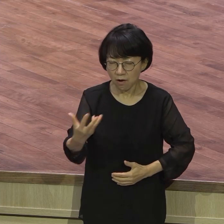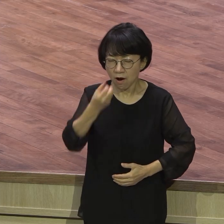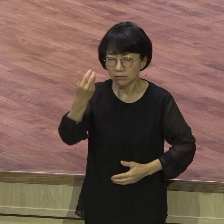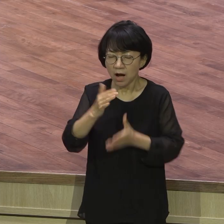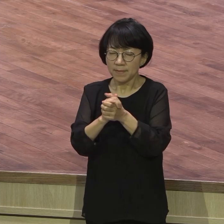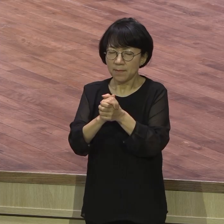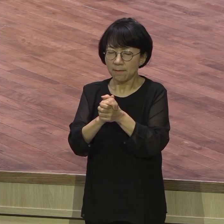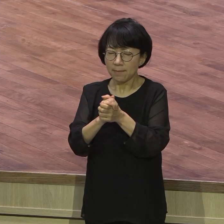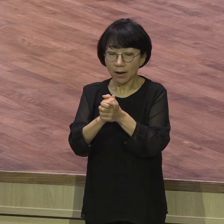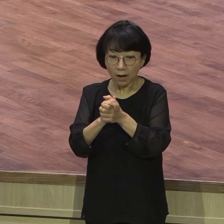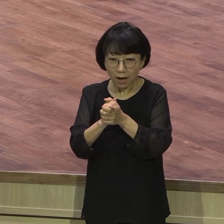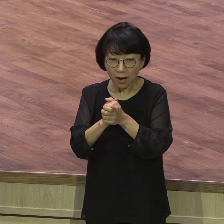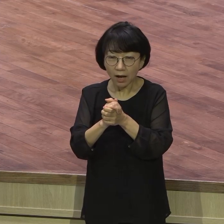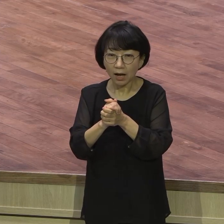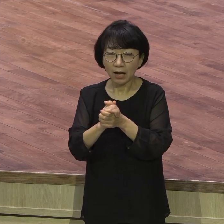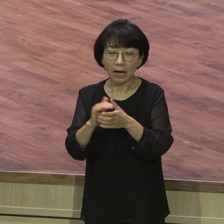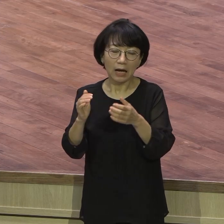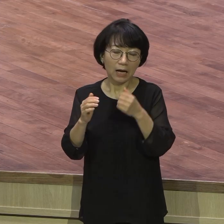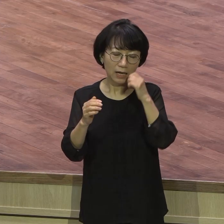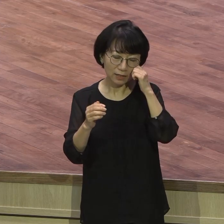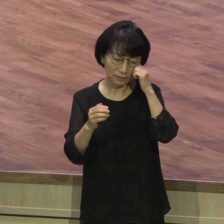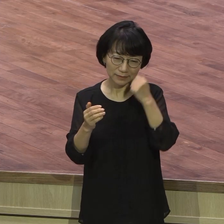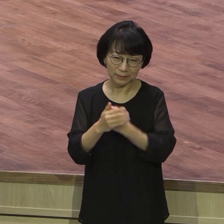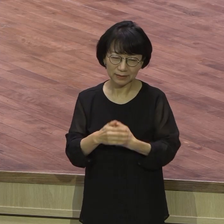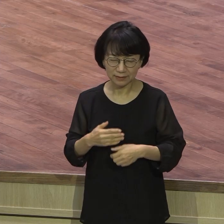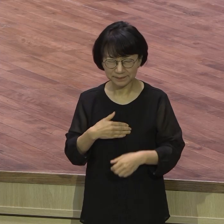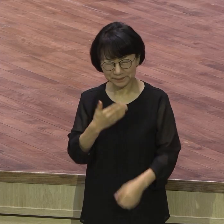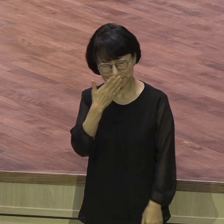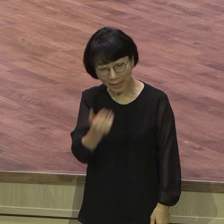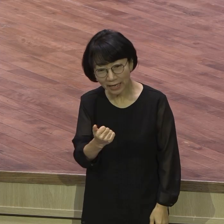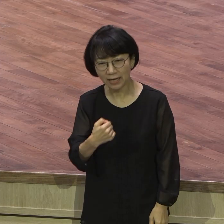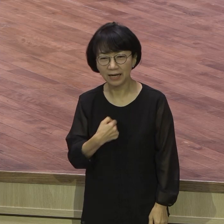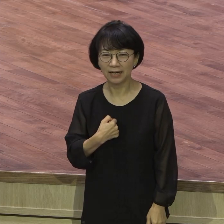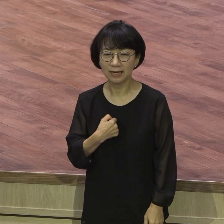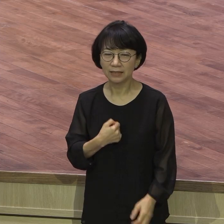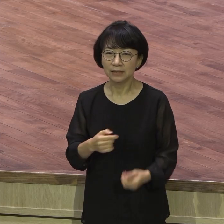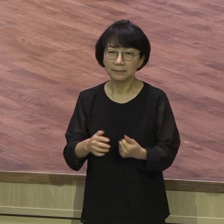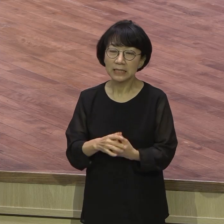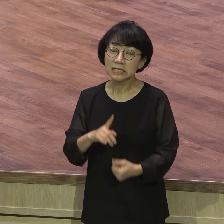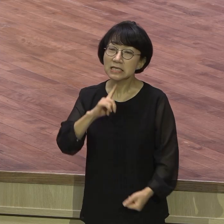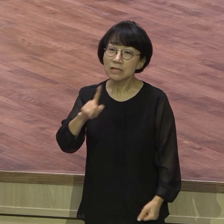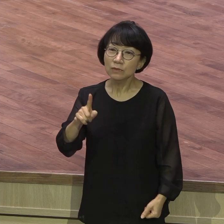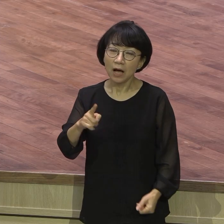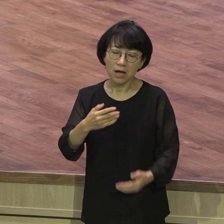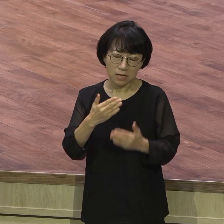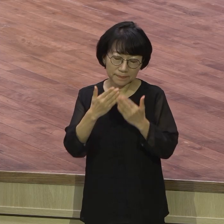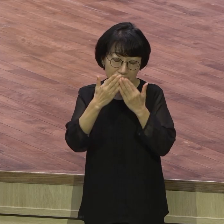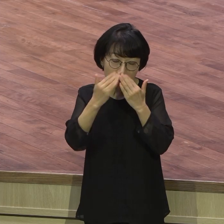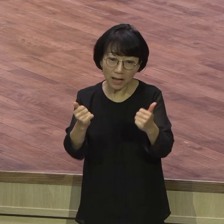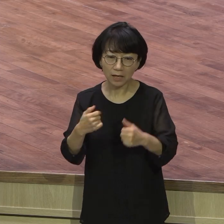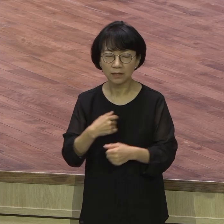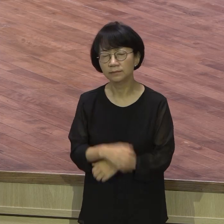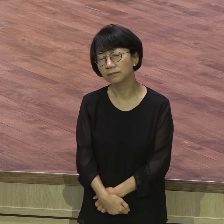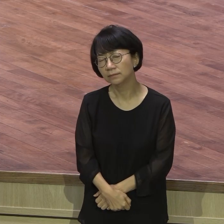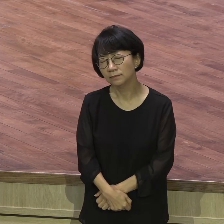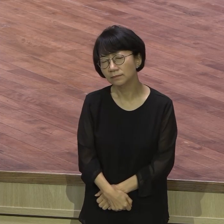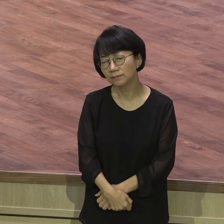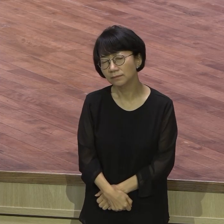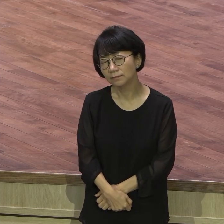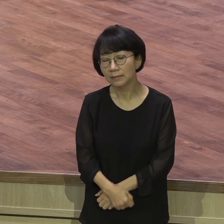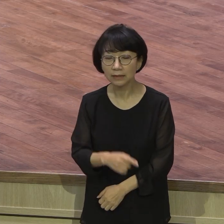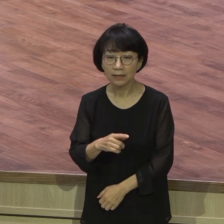나가니까 눈을 감고 있는 이 일분이 엄청 길거든요. 사실은 눈